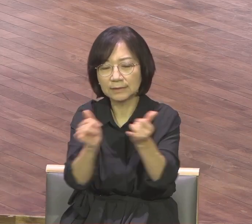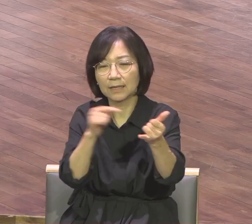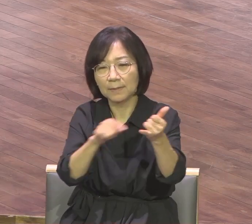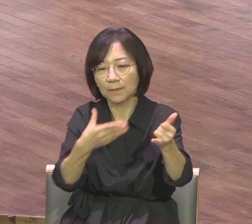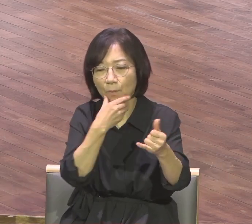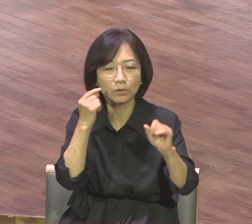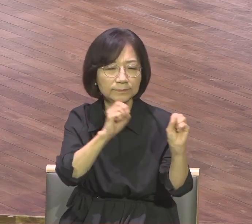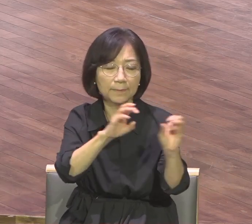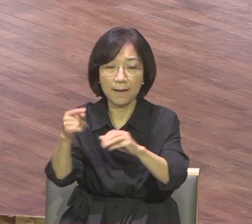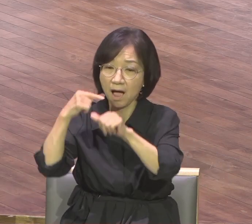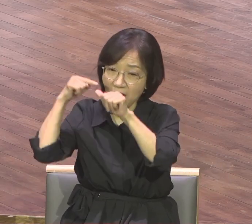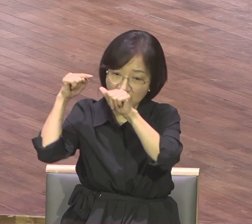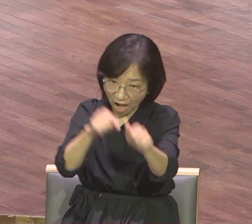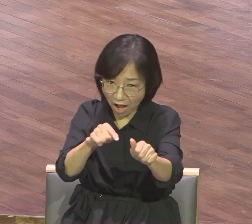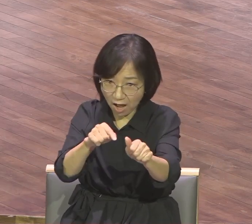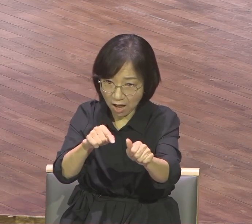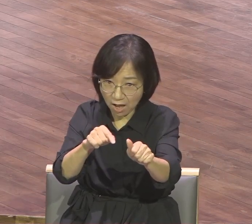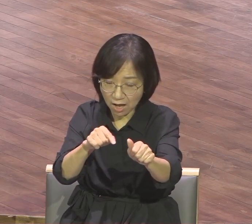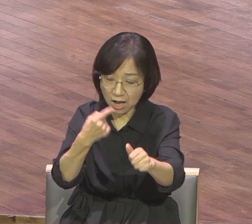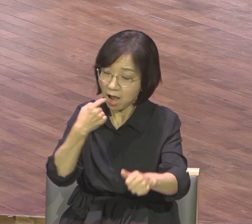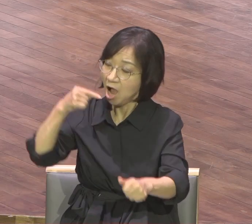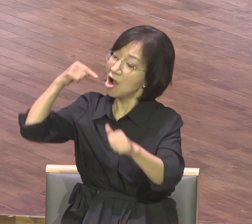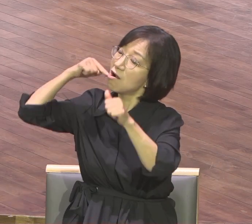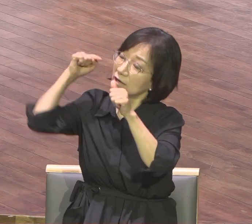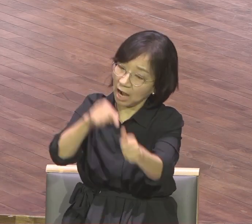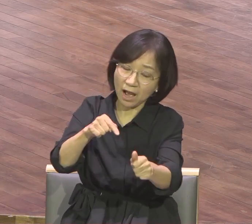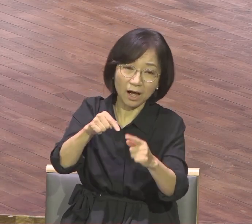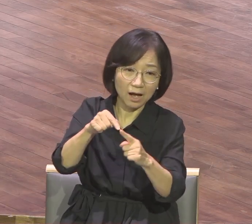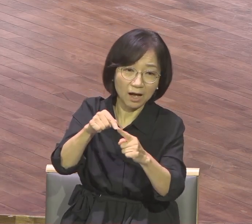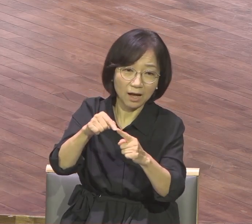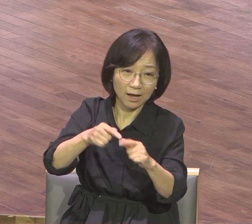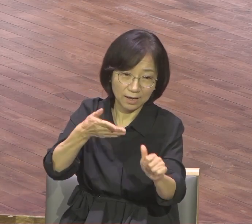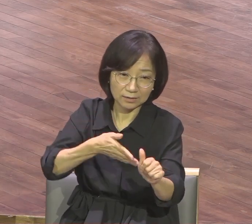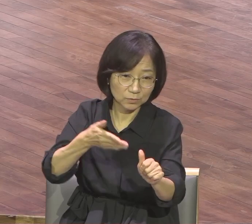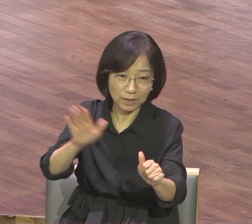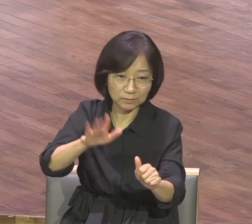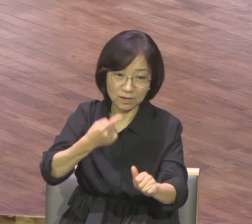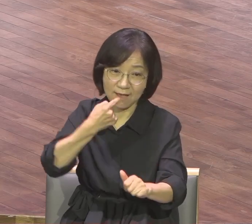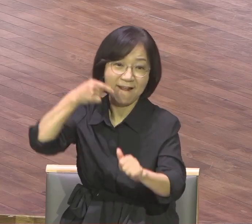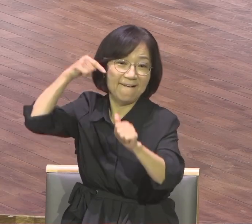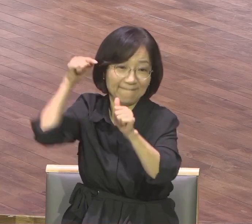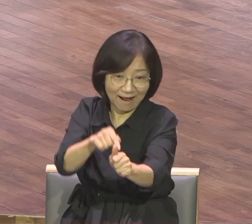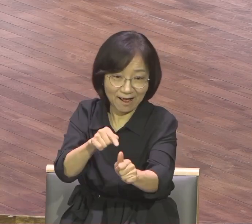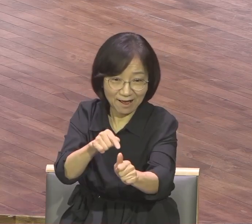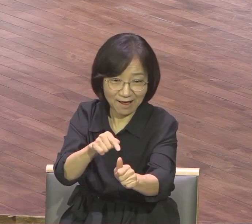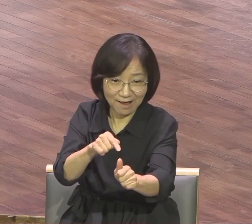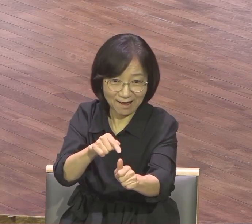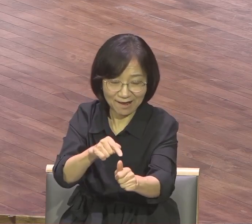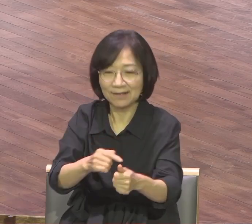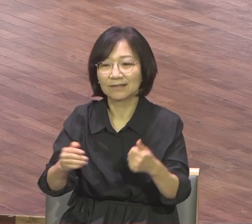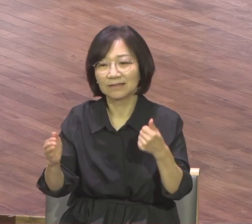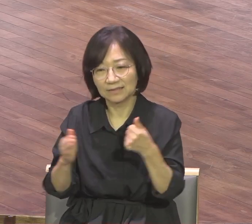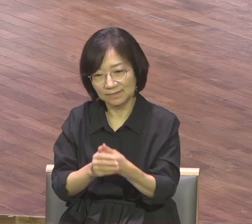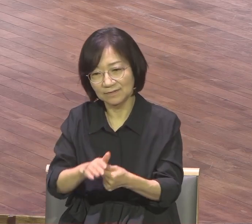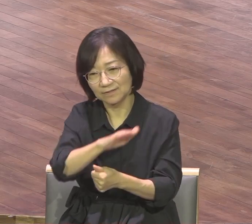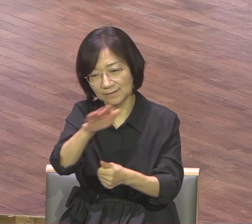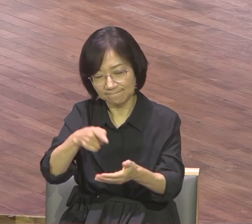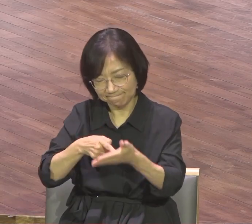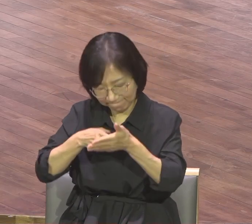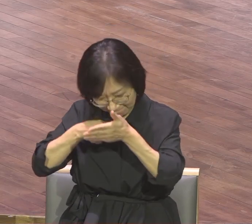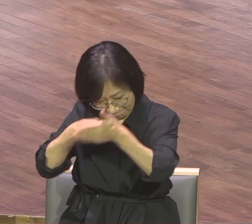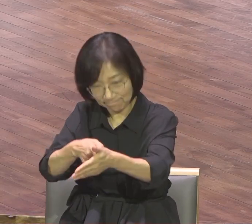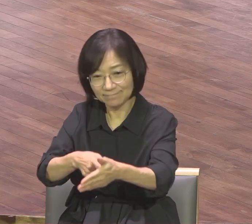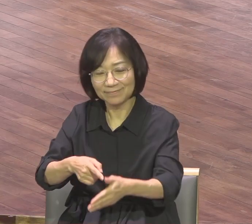모든 성도들은 2, 3천 나라 5천 종족 이 복음화 되는 그날까지 무조건 직진. 그러면